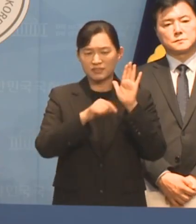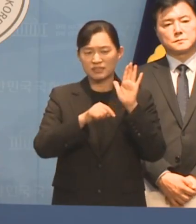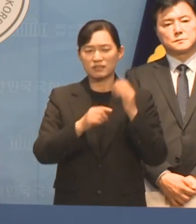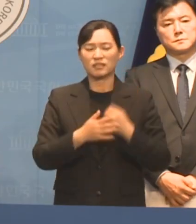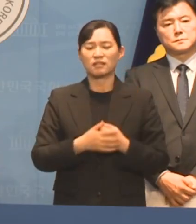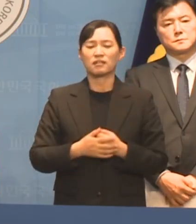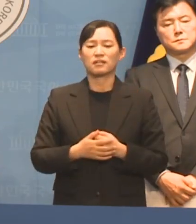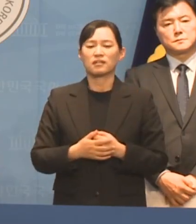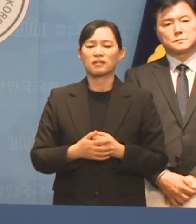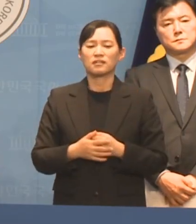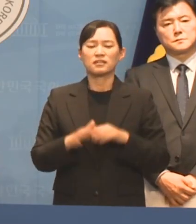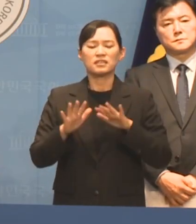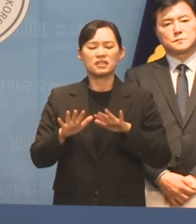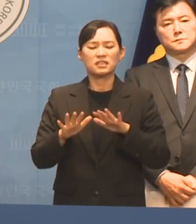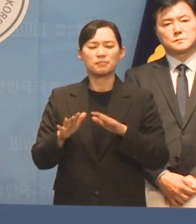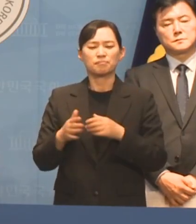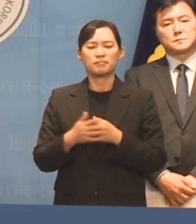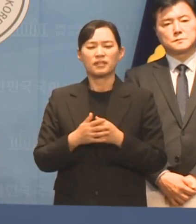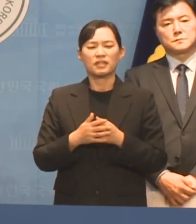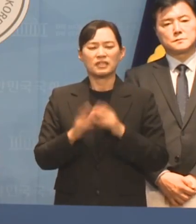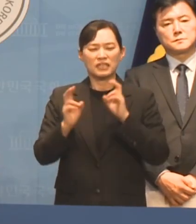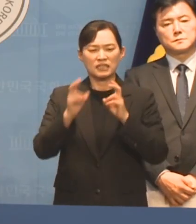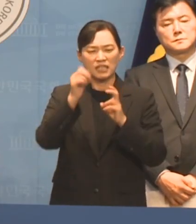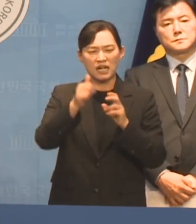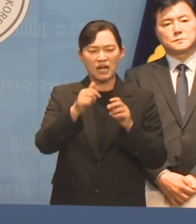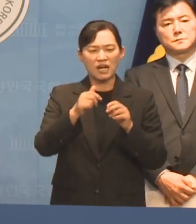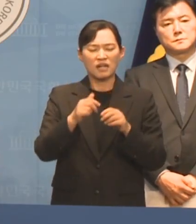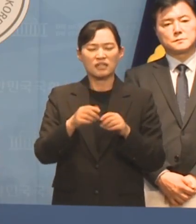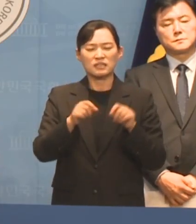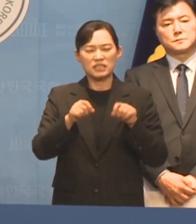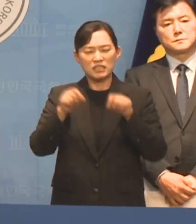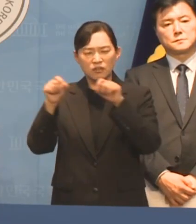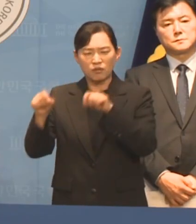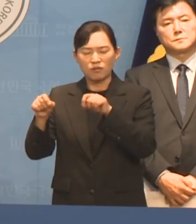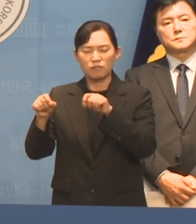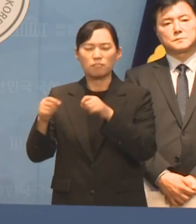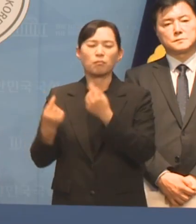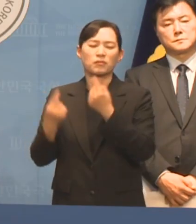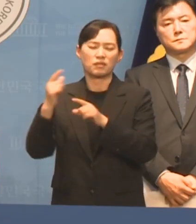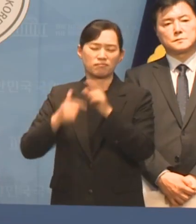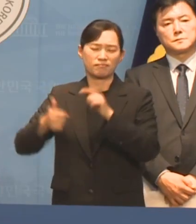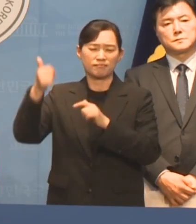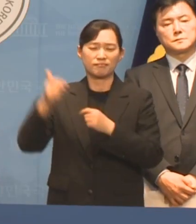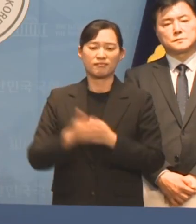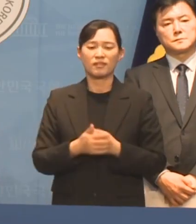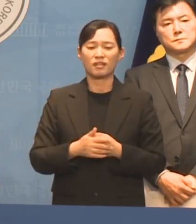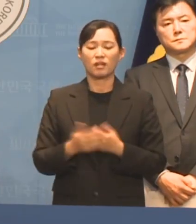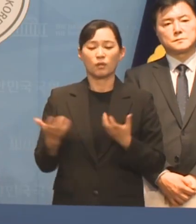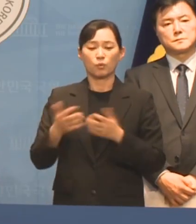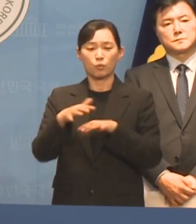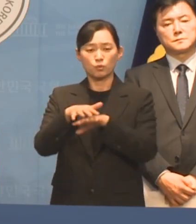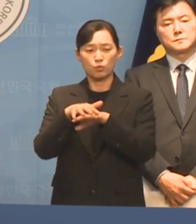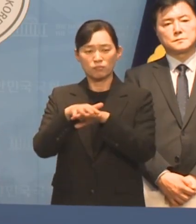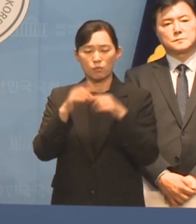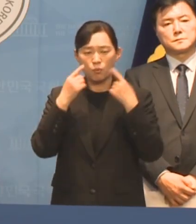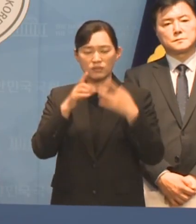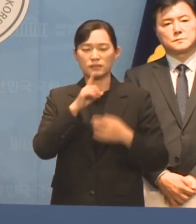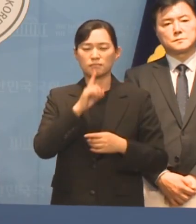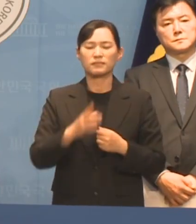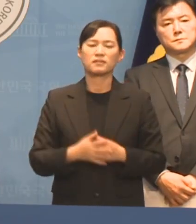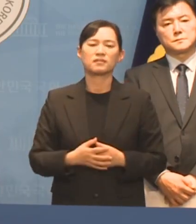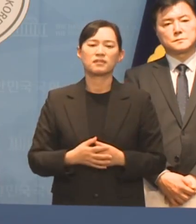현재 공사 사장 임명 지연에 따른 손실을 압도할 정도로 큽니다. 이에 저희 노동조합은 분명히